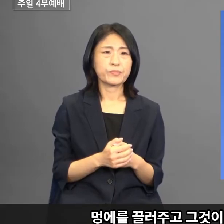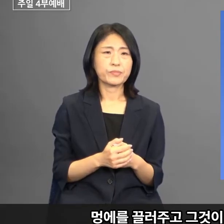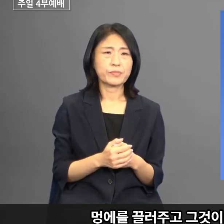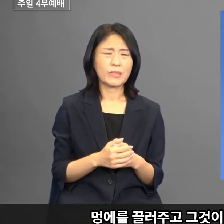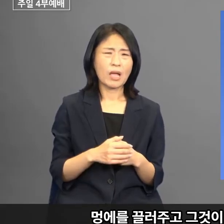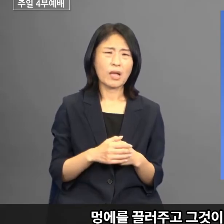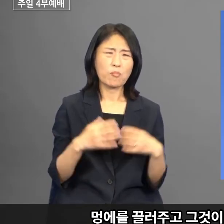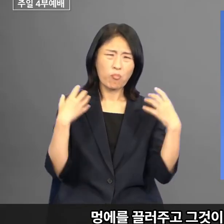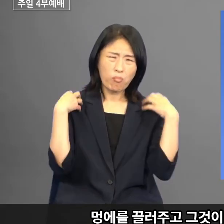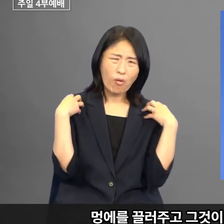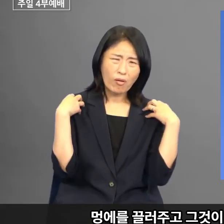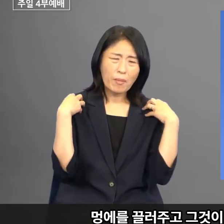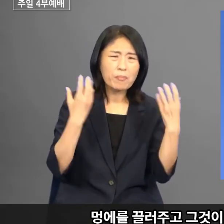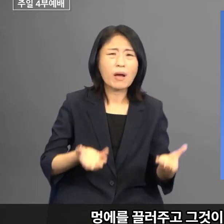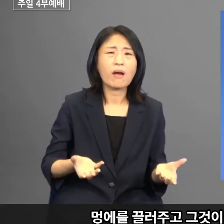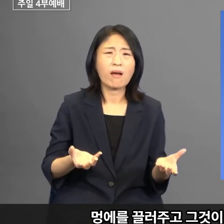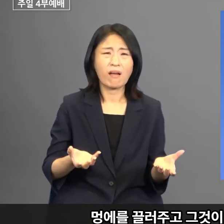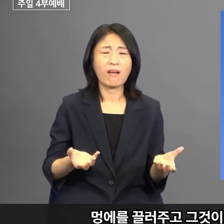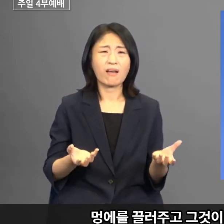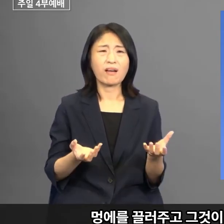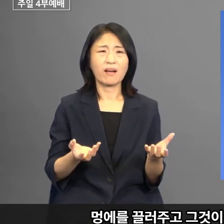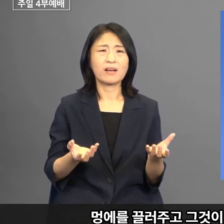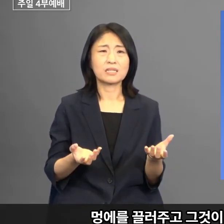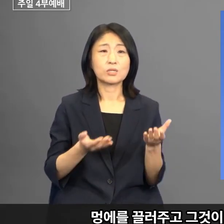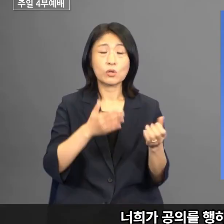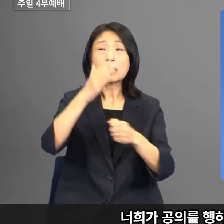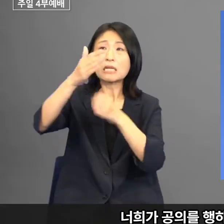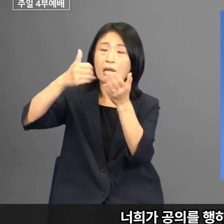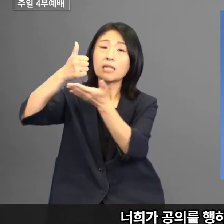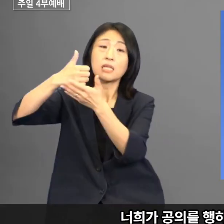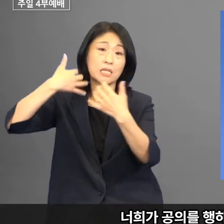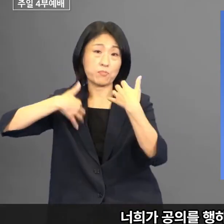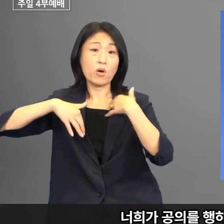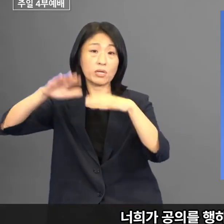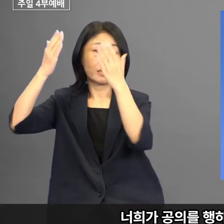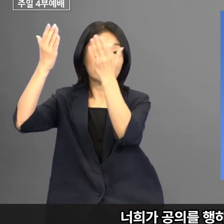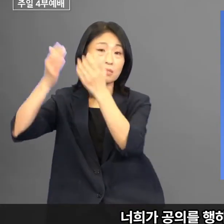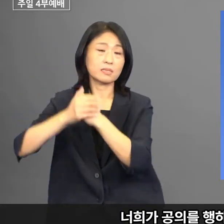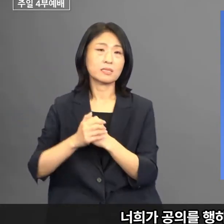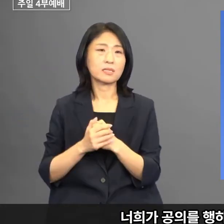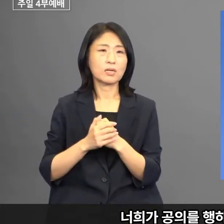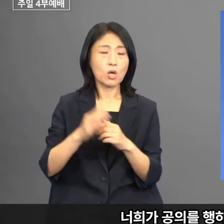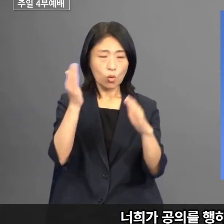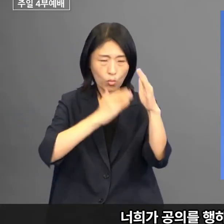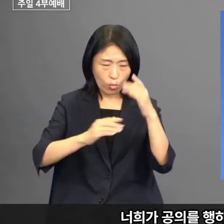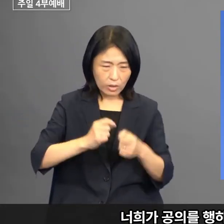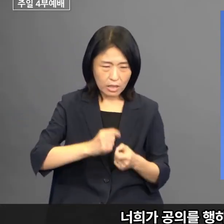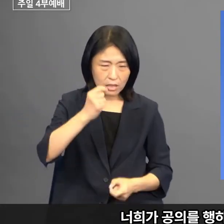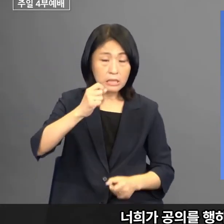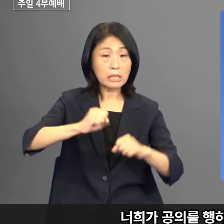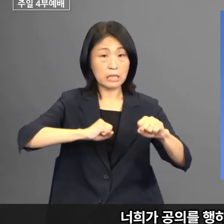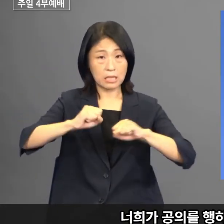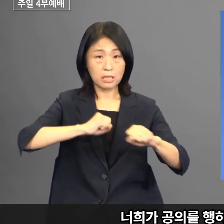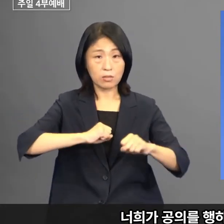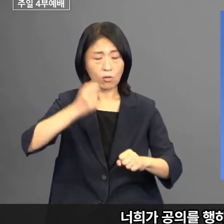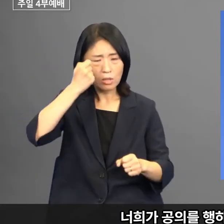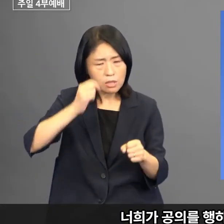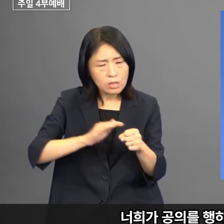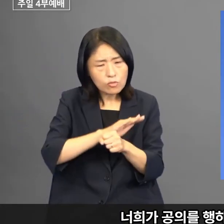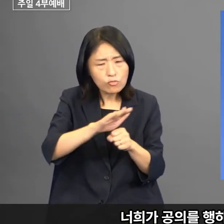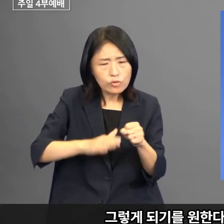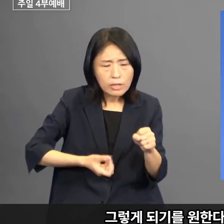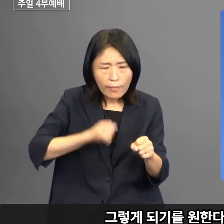멍에를 끌어주고, 그것이 내가 정말 기뻐하는 것이다. 너희가 공의를 행하는 것, 긍휼을 갖는